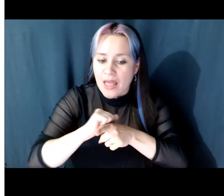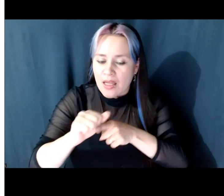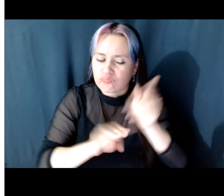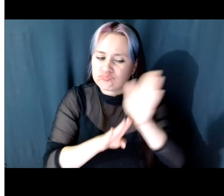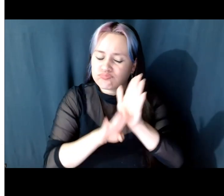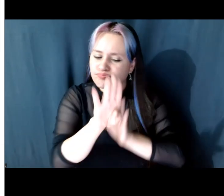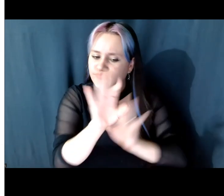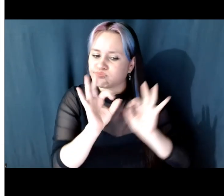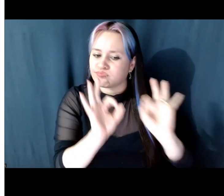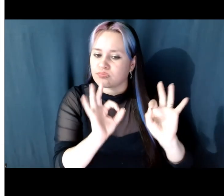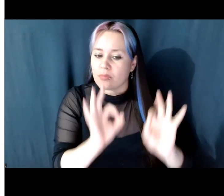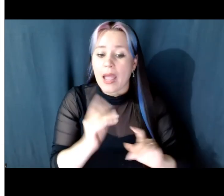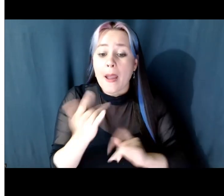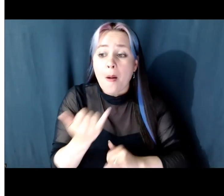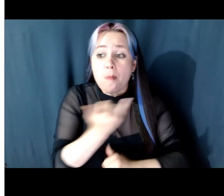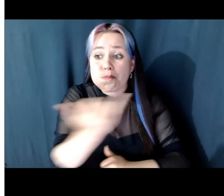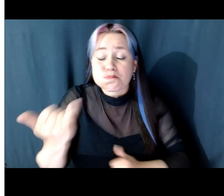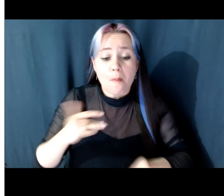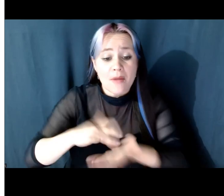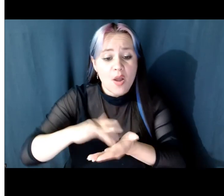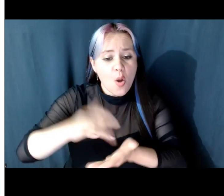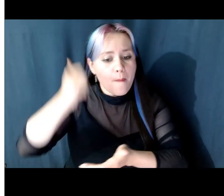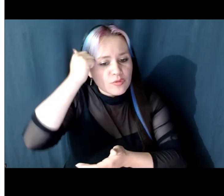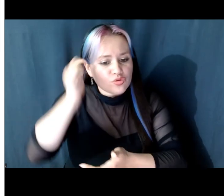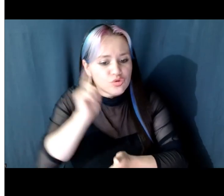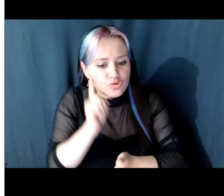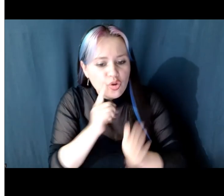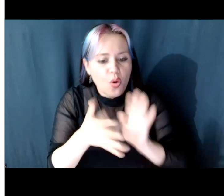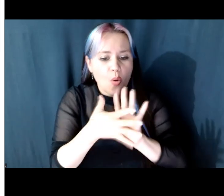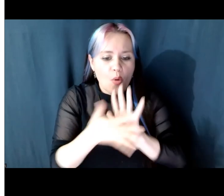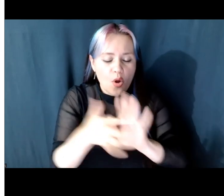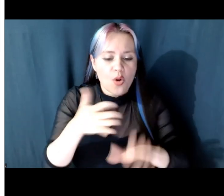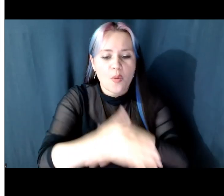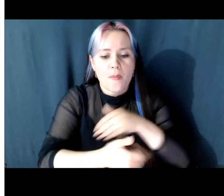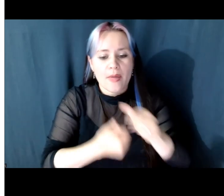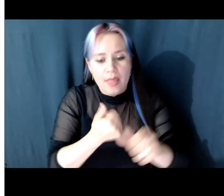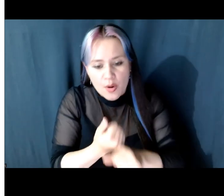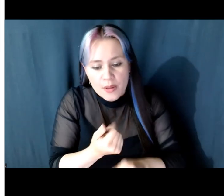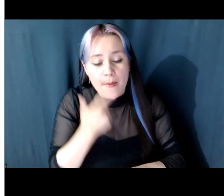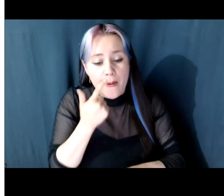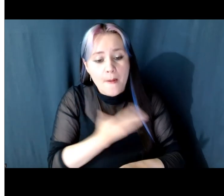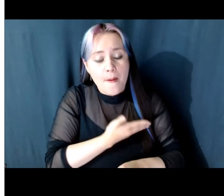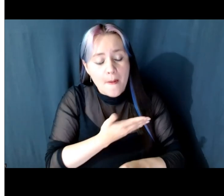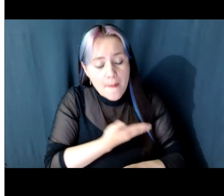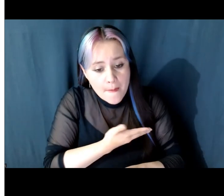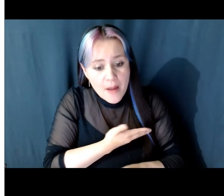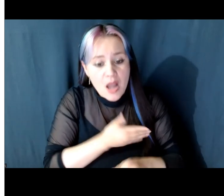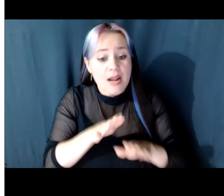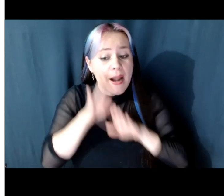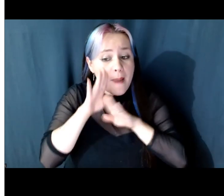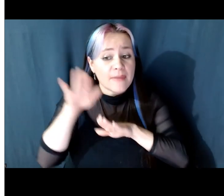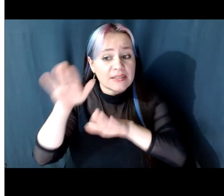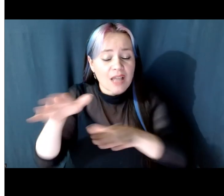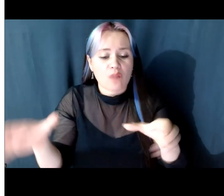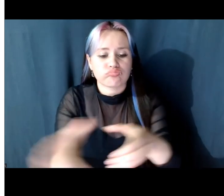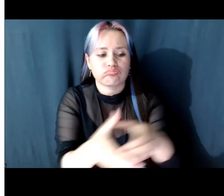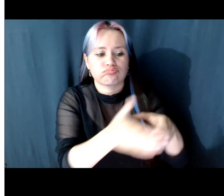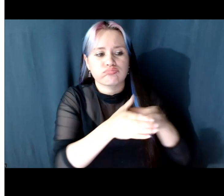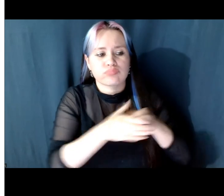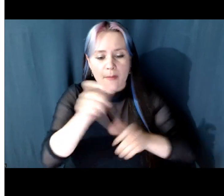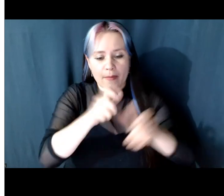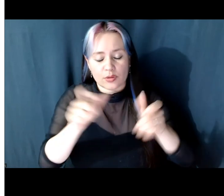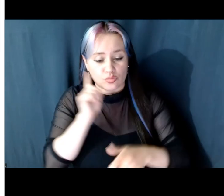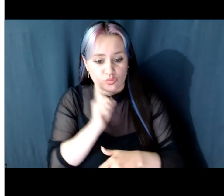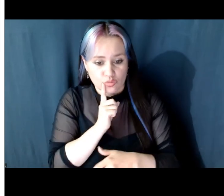asociaciones de personas sordas lo anterior de cara Ender Cómo y en qué medida se debe hacer una implementación que cumpla con Los